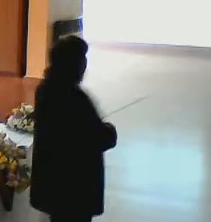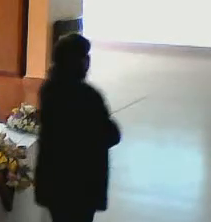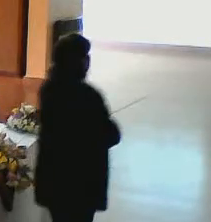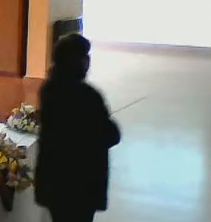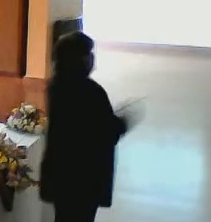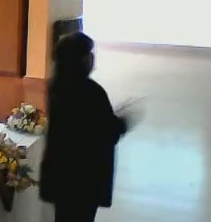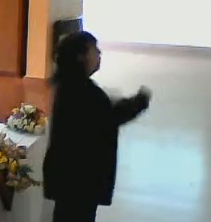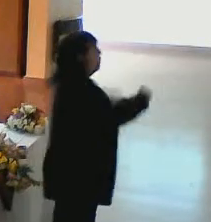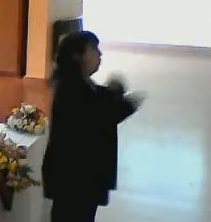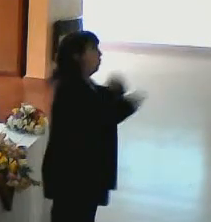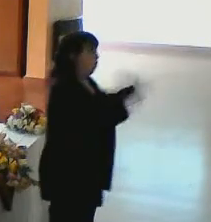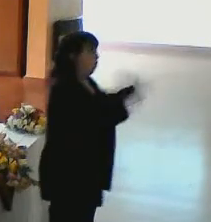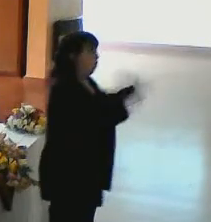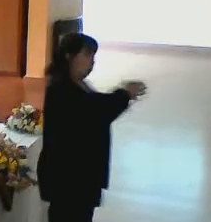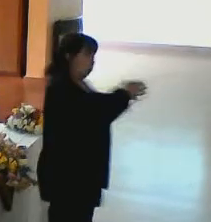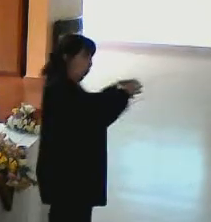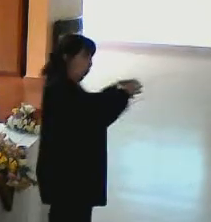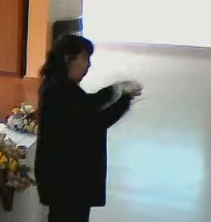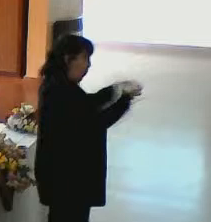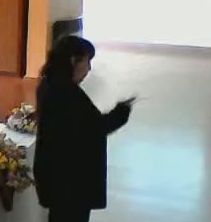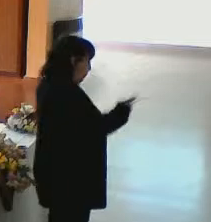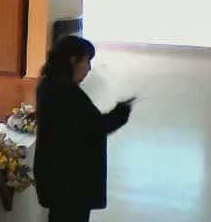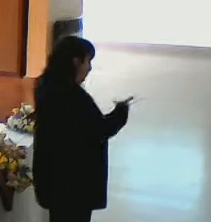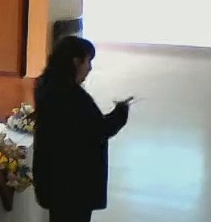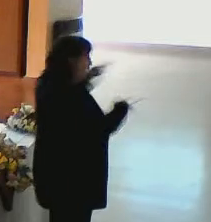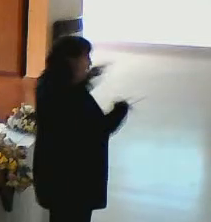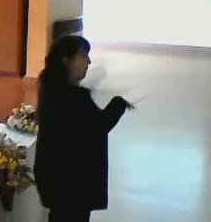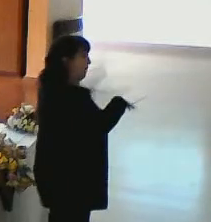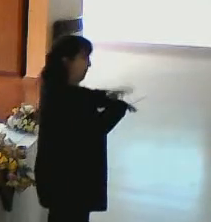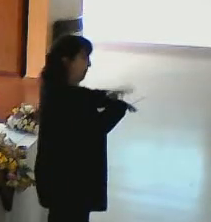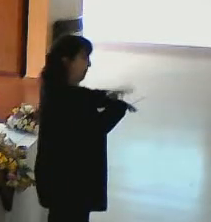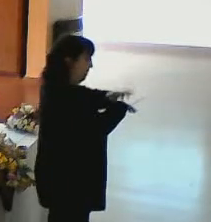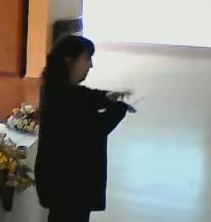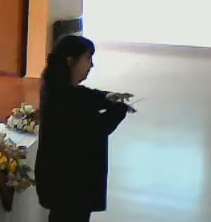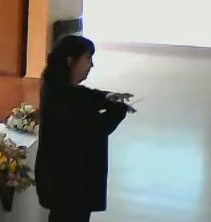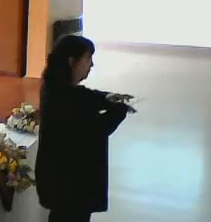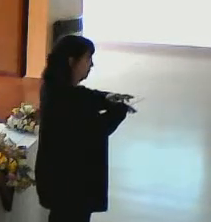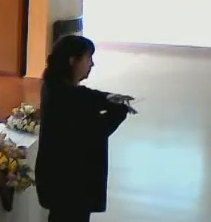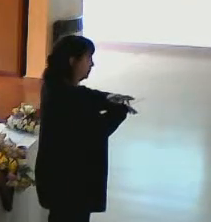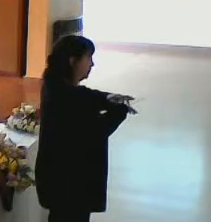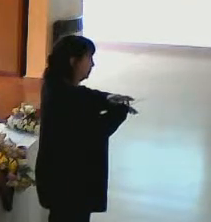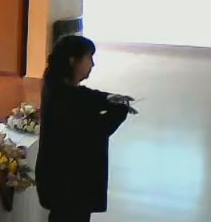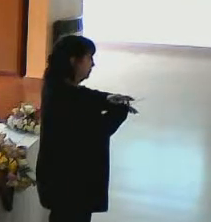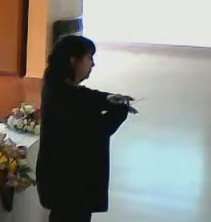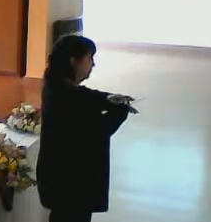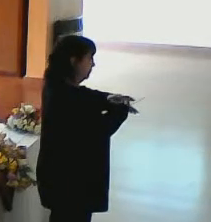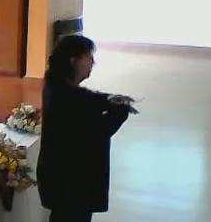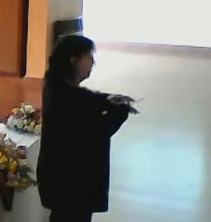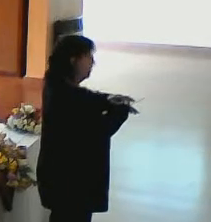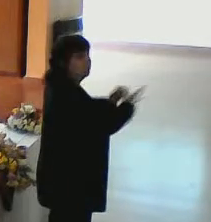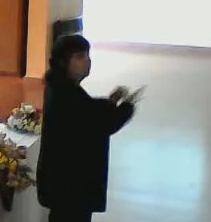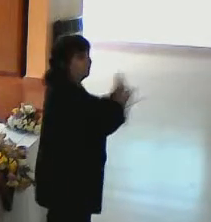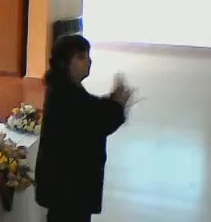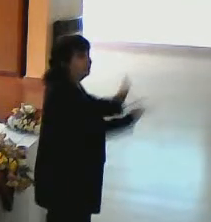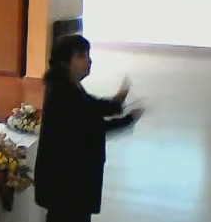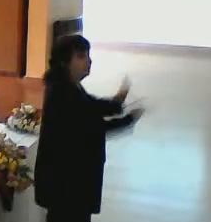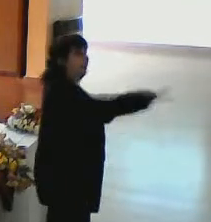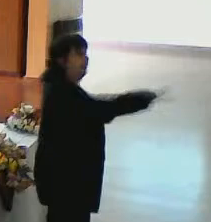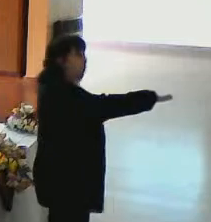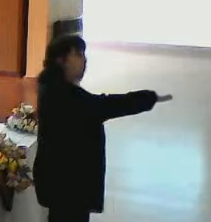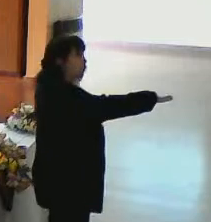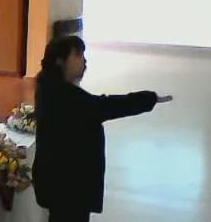Acá hay otro grupo de enfermedades neurológicas que también vemos con bastante frecuencia. Son los chicos